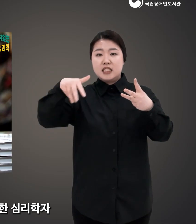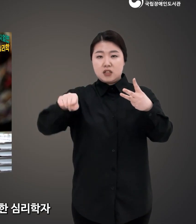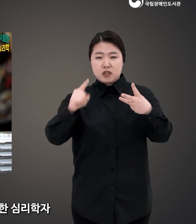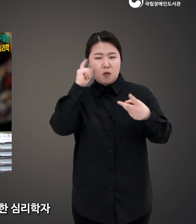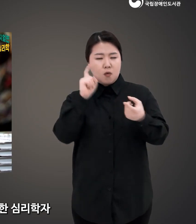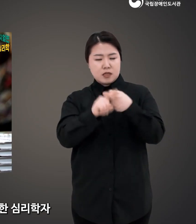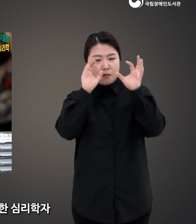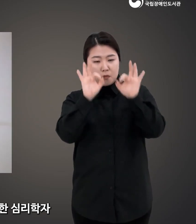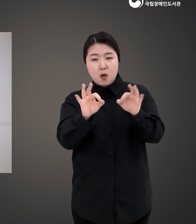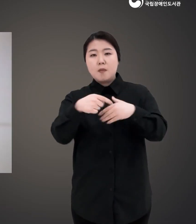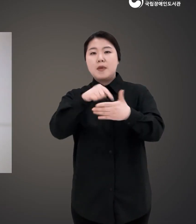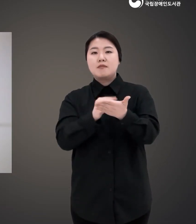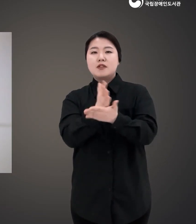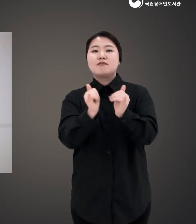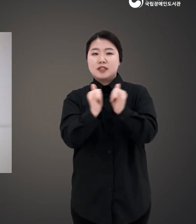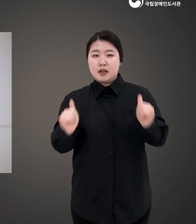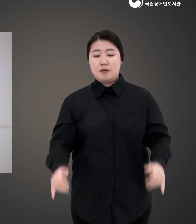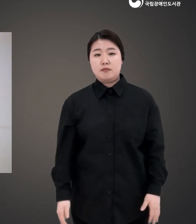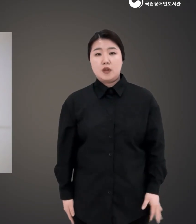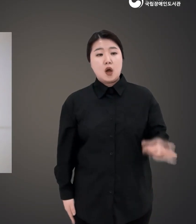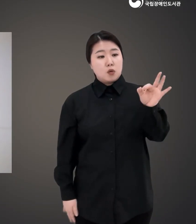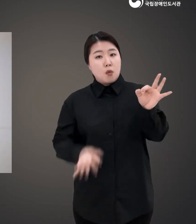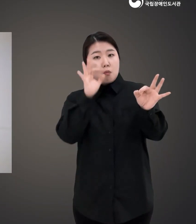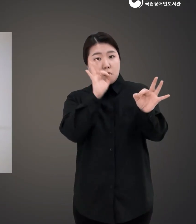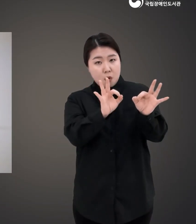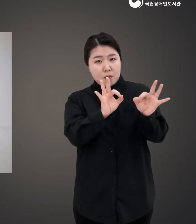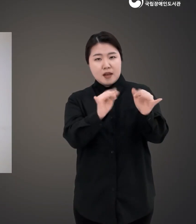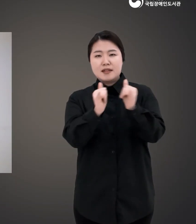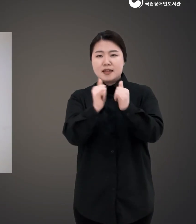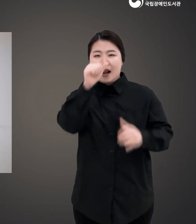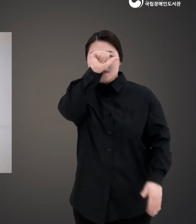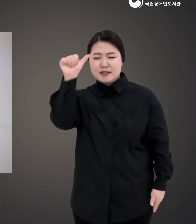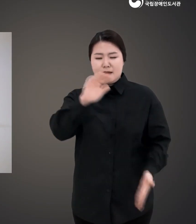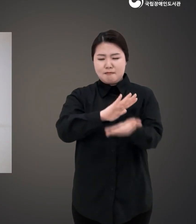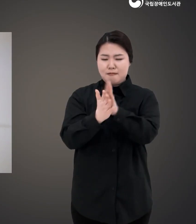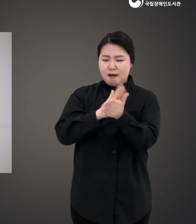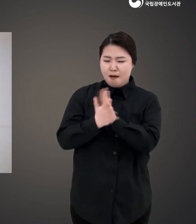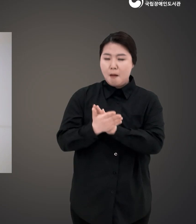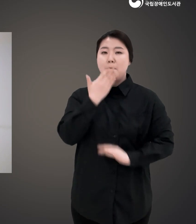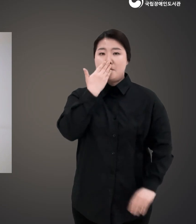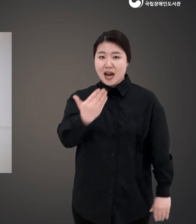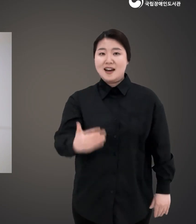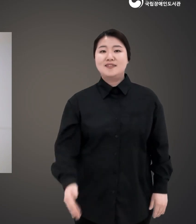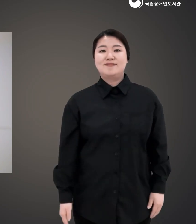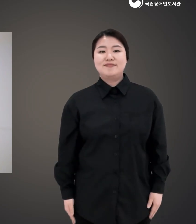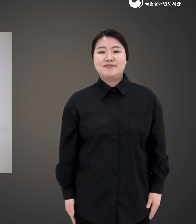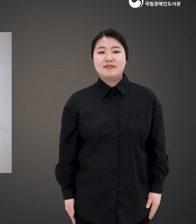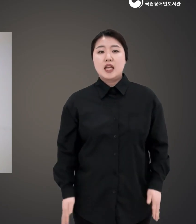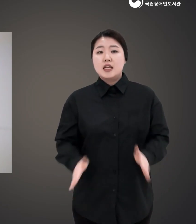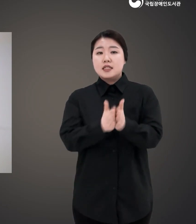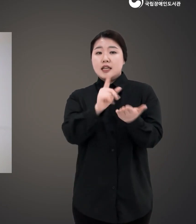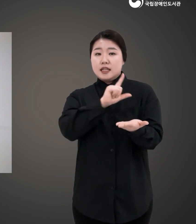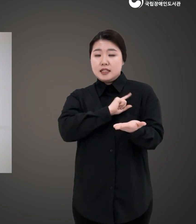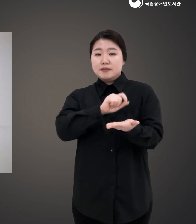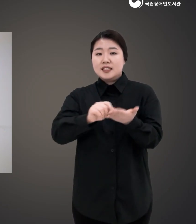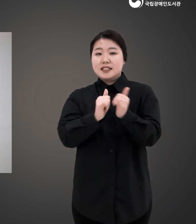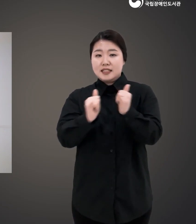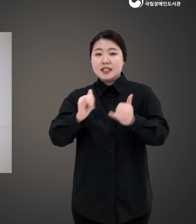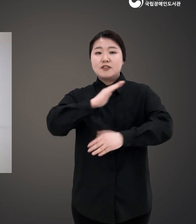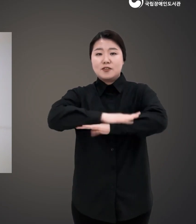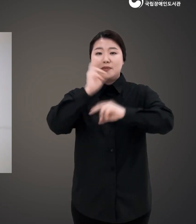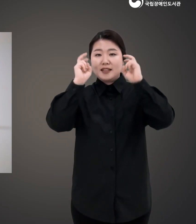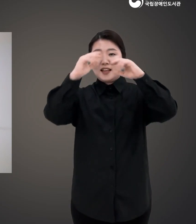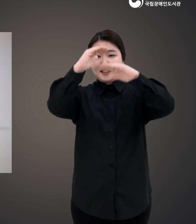주목한 심리학자. 돈을 보는 관점이 그 사람의 인생을 좌우한다. 미디어 숲에 상식을 뒤엎는